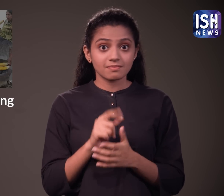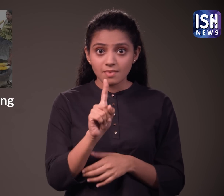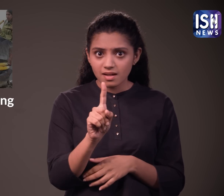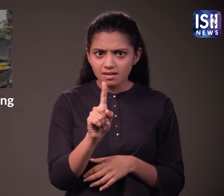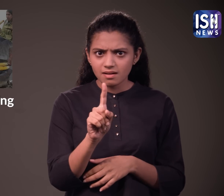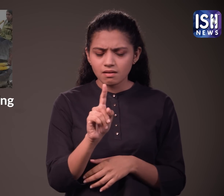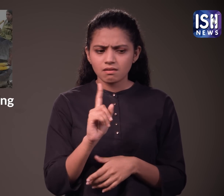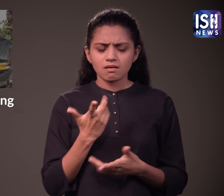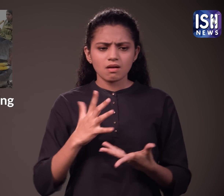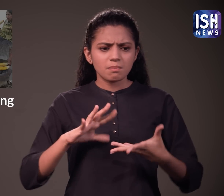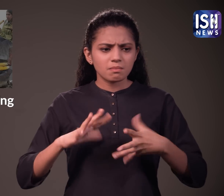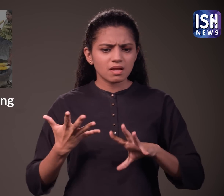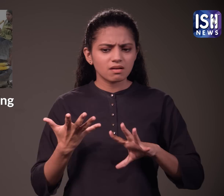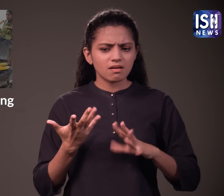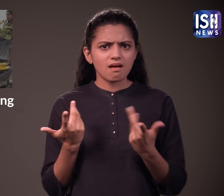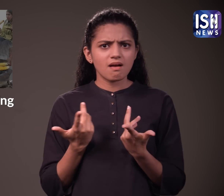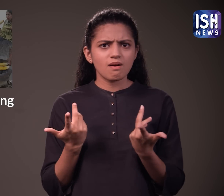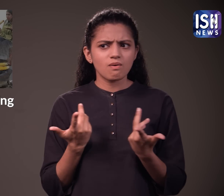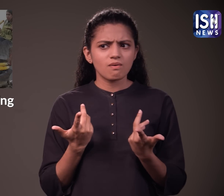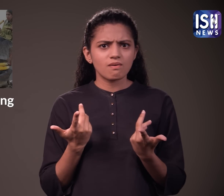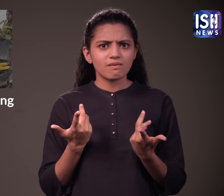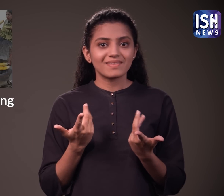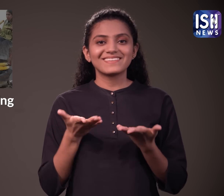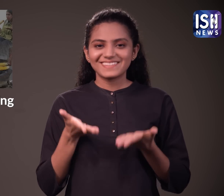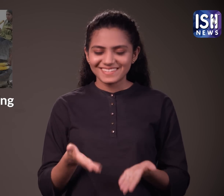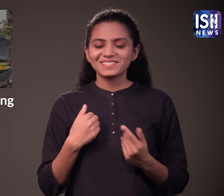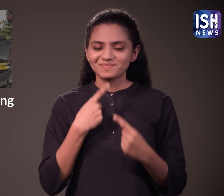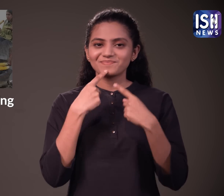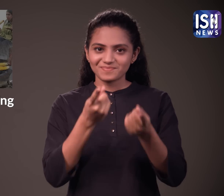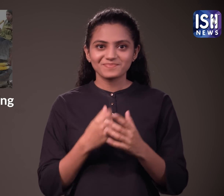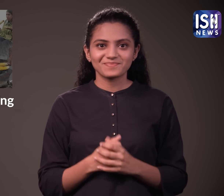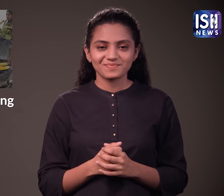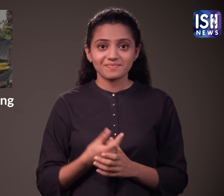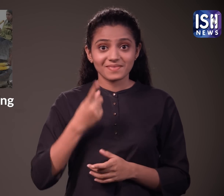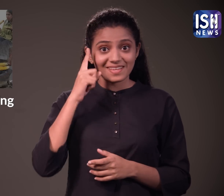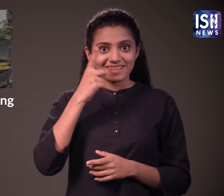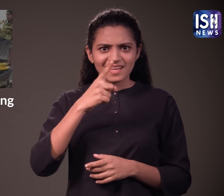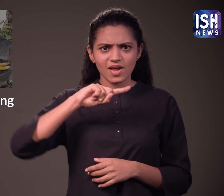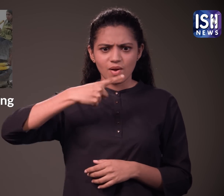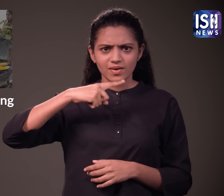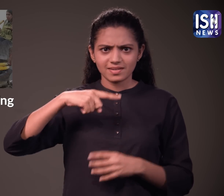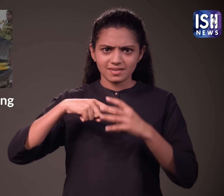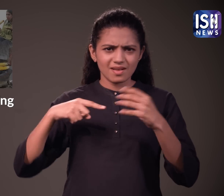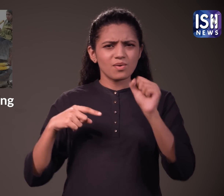लेकिन क्या आप मकाई की रेसिपी जानना चाते हैं, मैं आपको बताती हूँ कुछ मकाई खरीदे